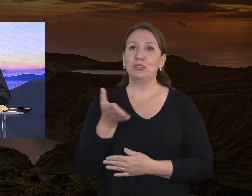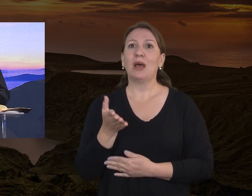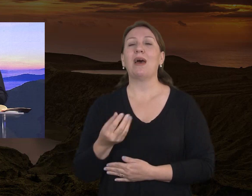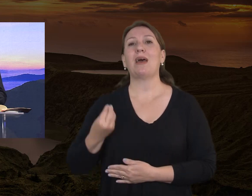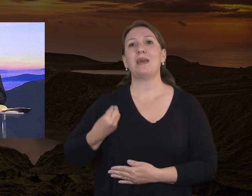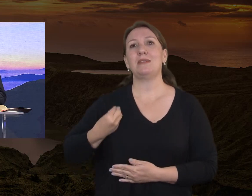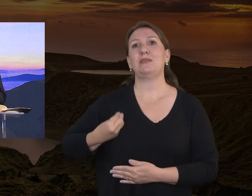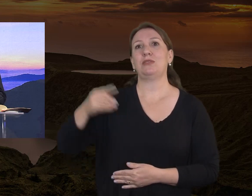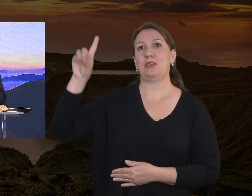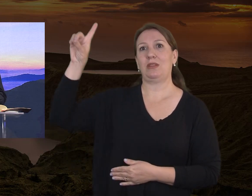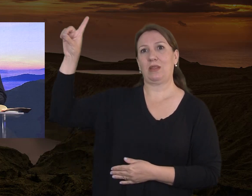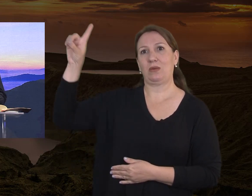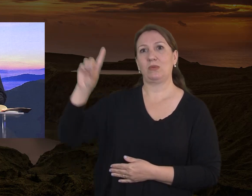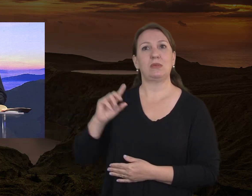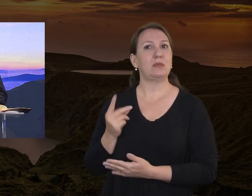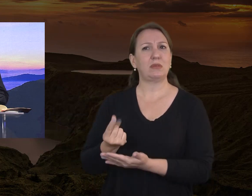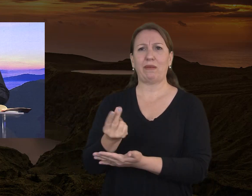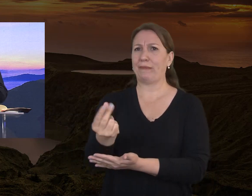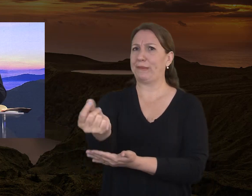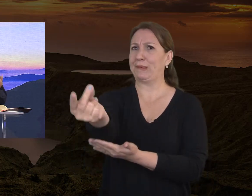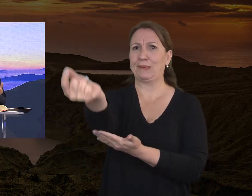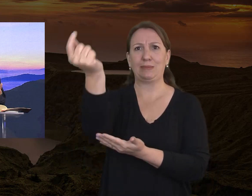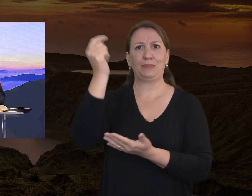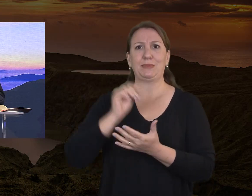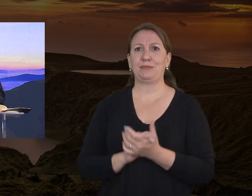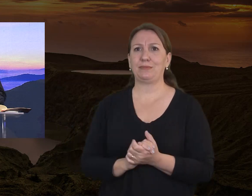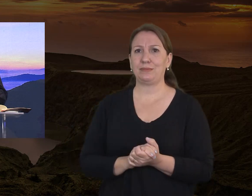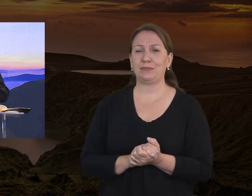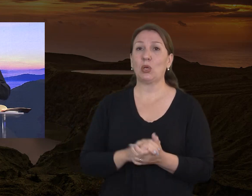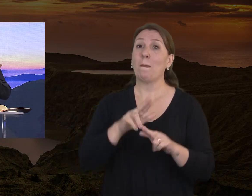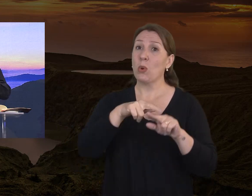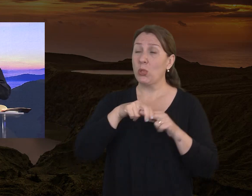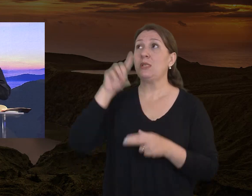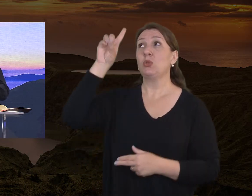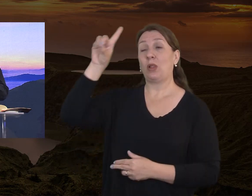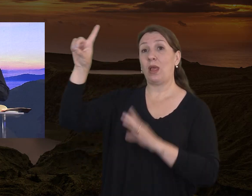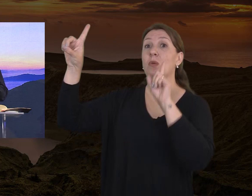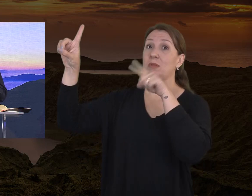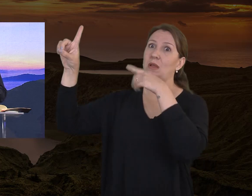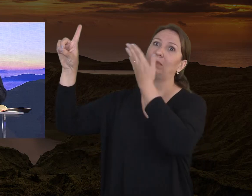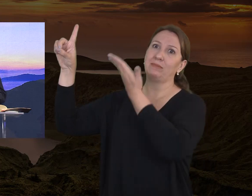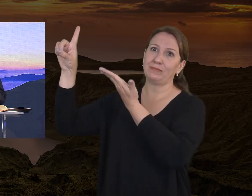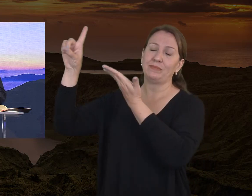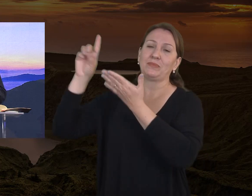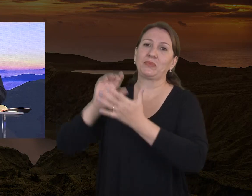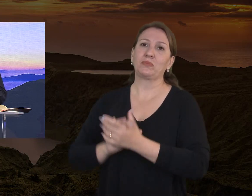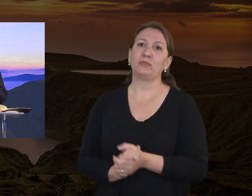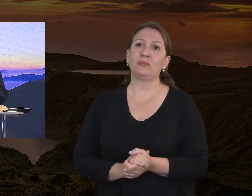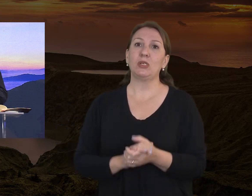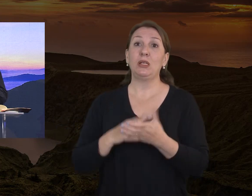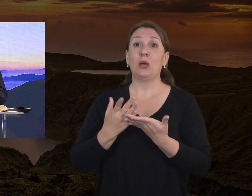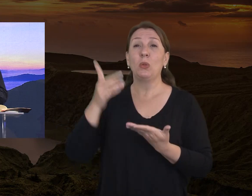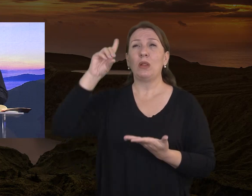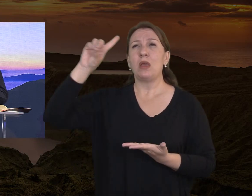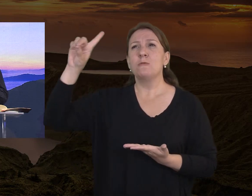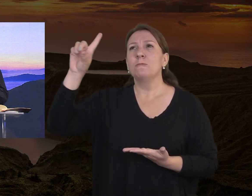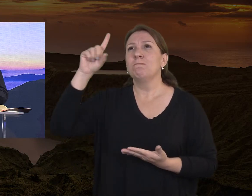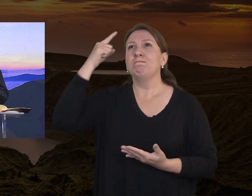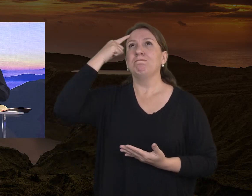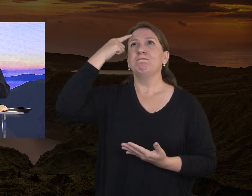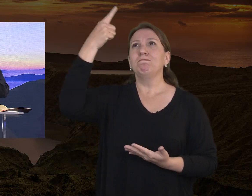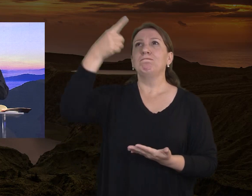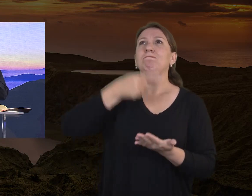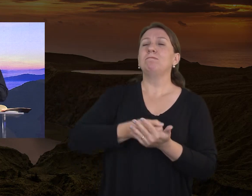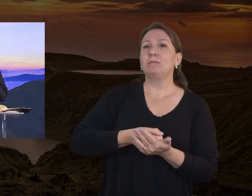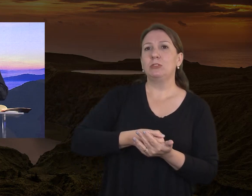a ele sempre existiu, por isso que ele é Deus. E quando ele resolveu criar, então agora esse universo